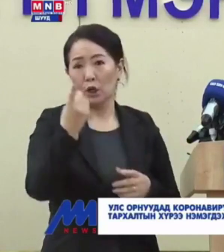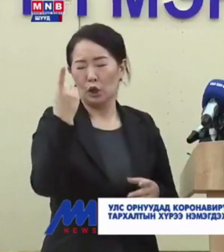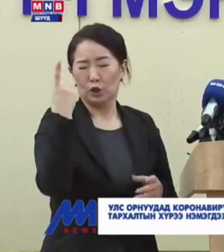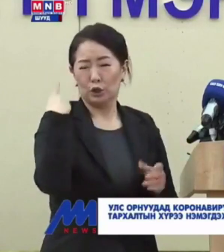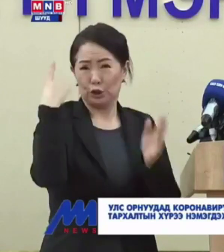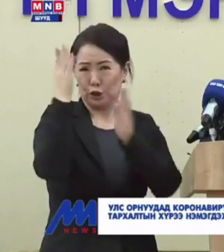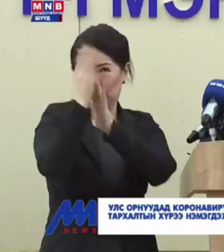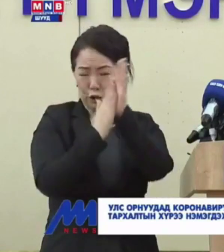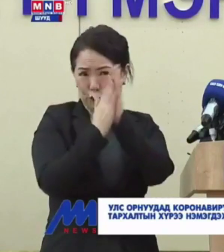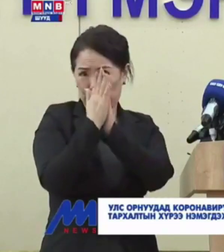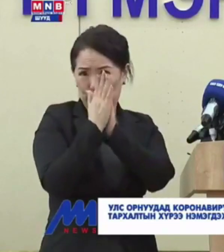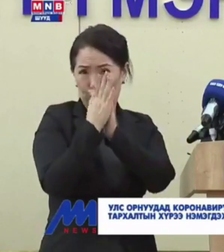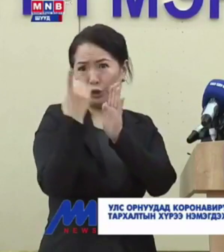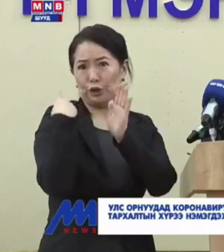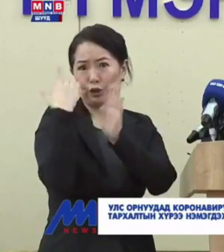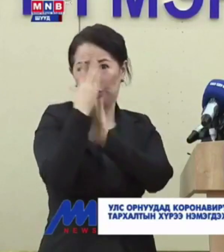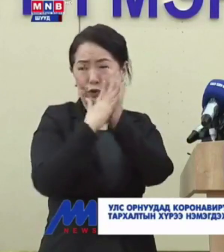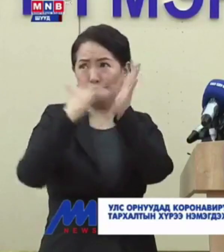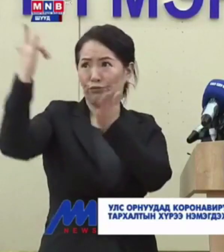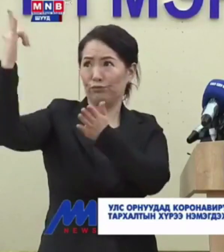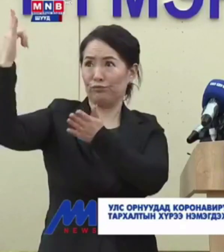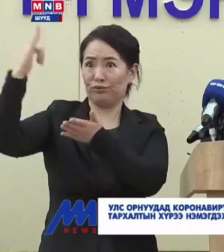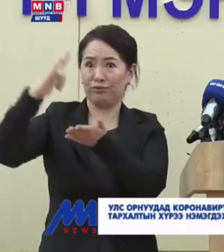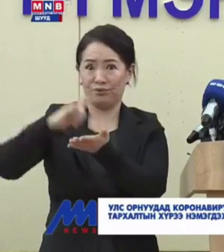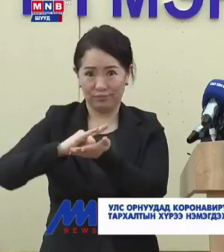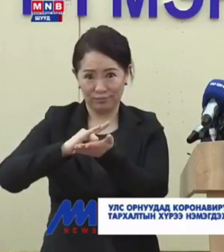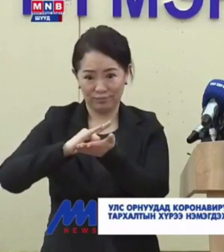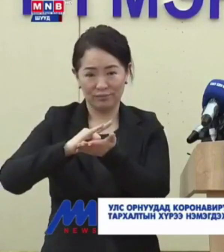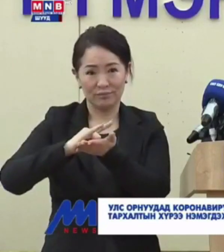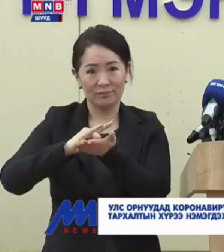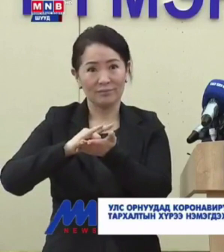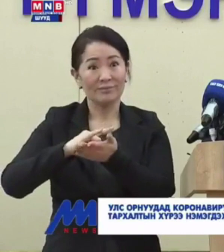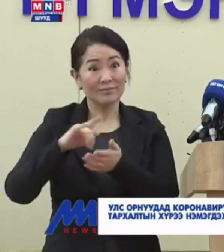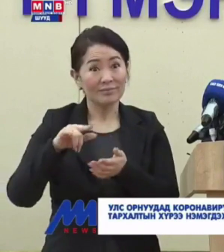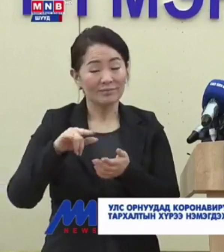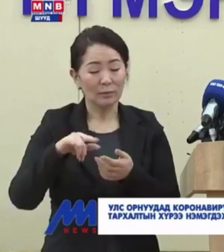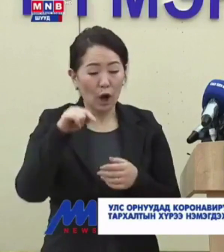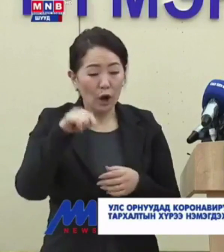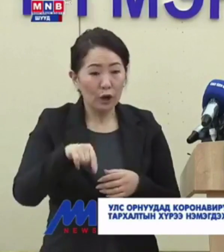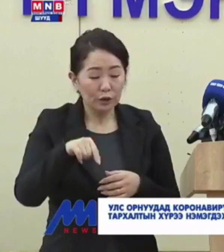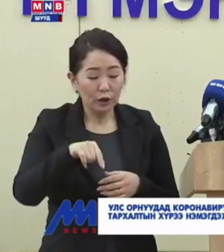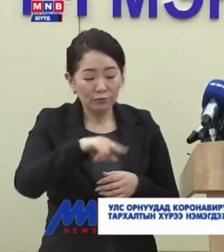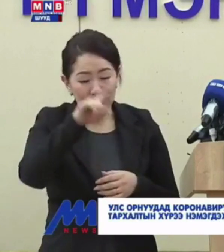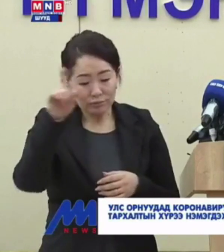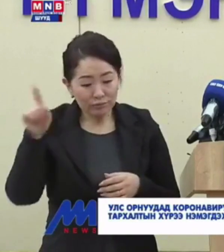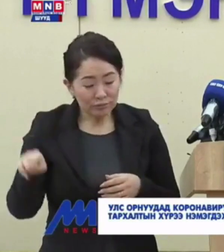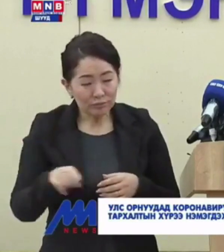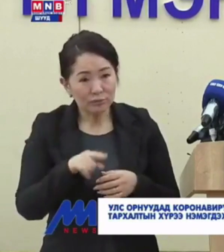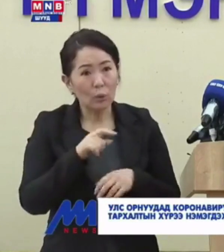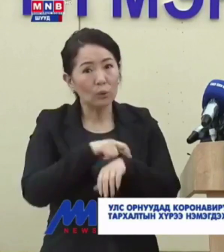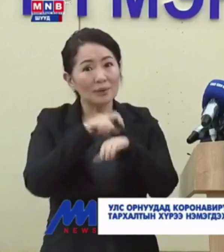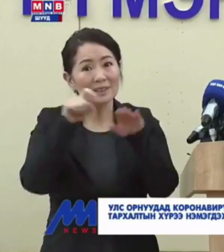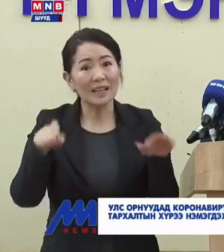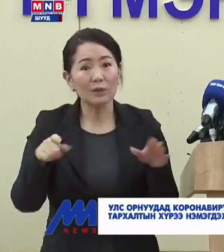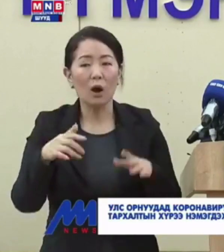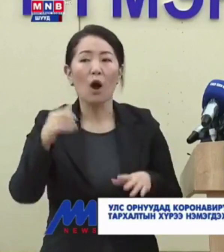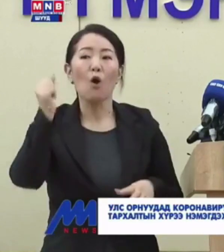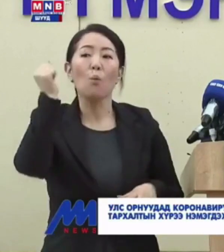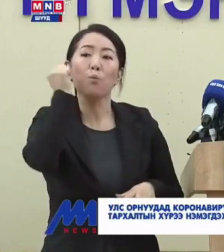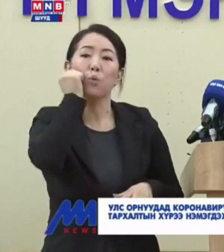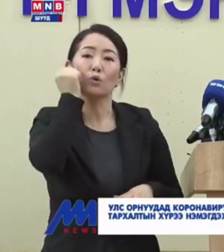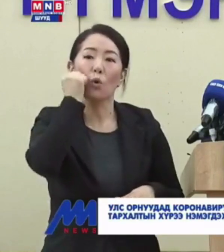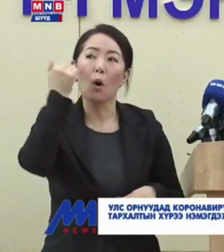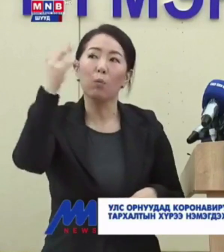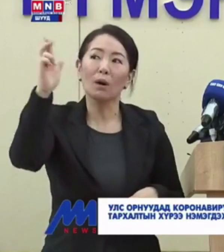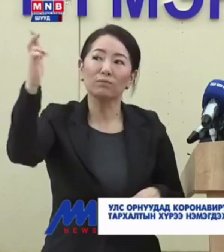онцоор одоо өчигдөр мэдээл хийснээс хойш яг өнөөдөр хүртэлх хугацаанд Москва Улаанбаатарын